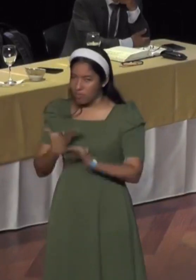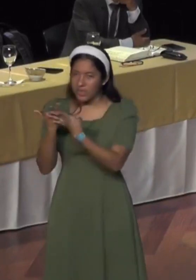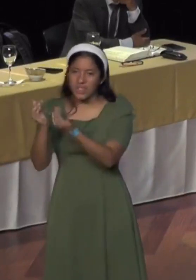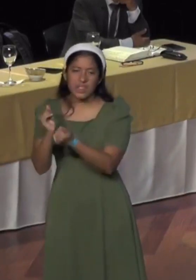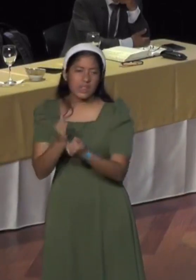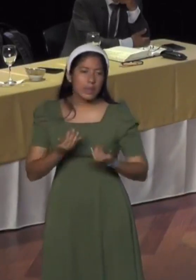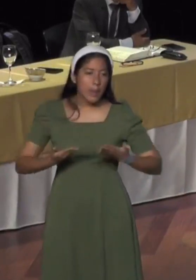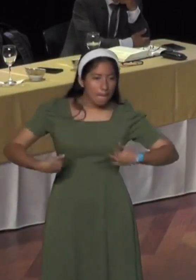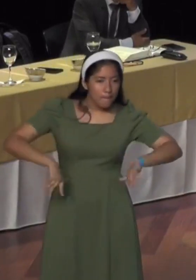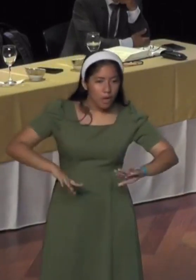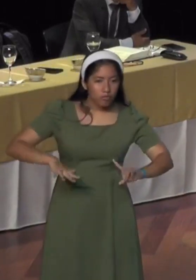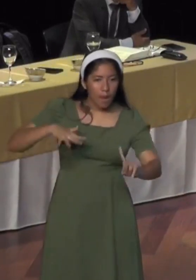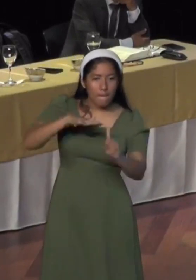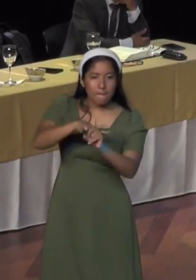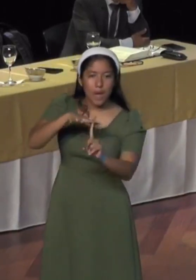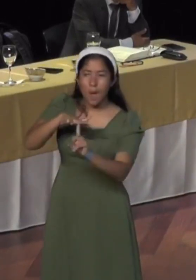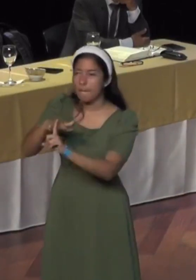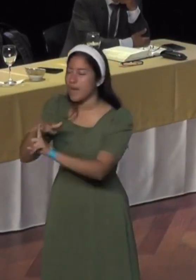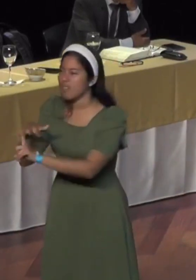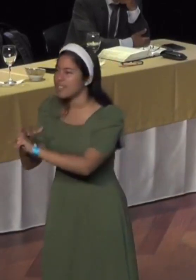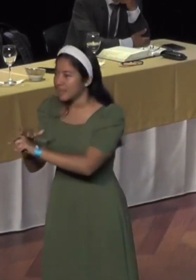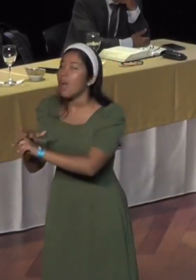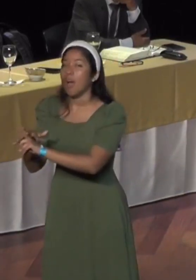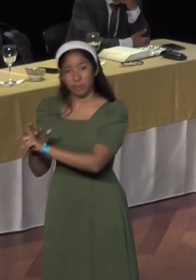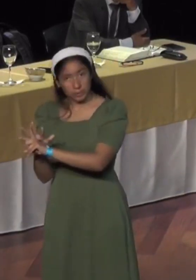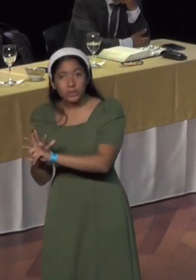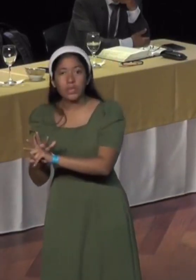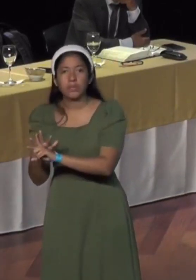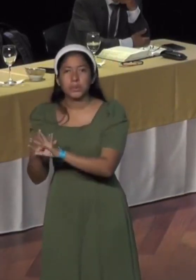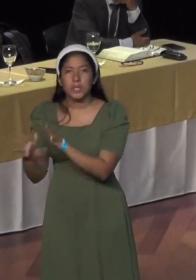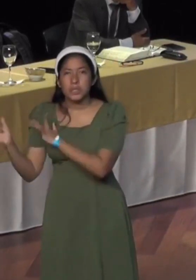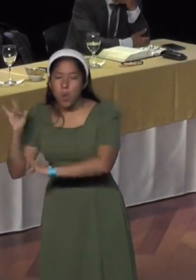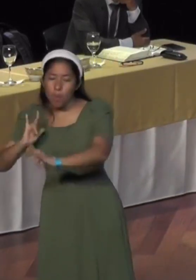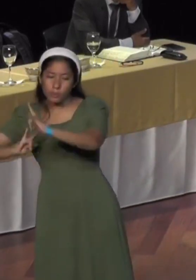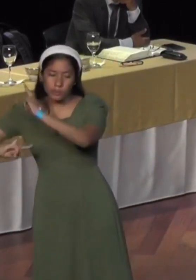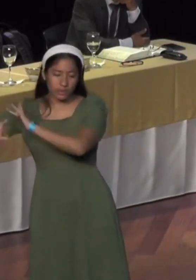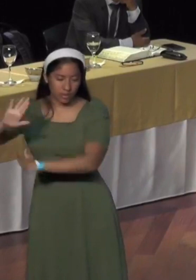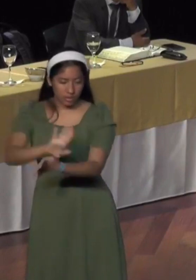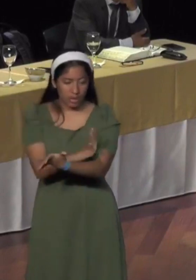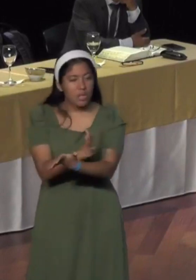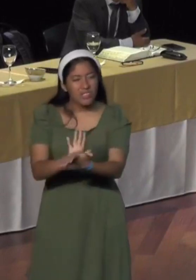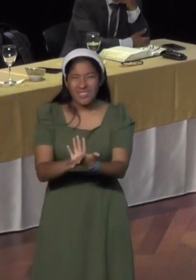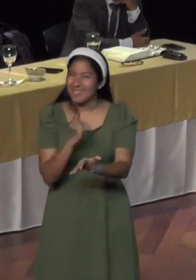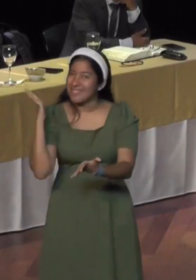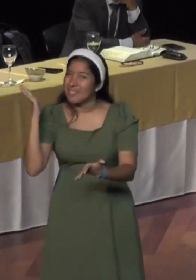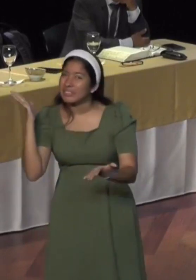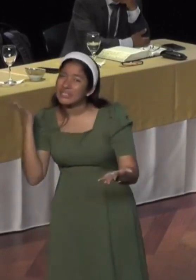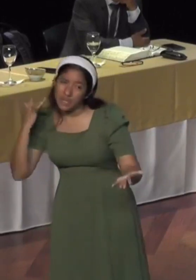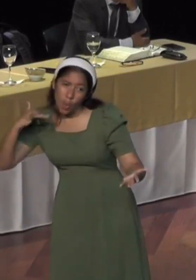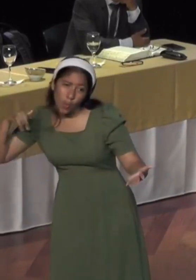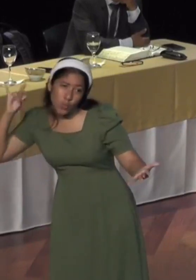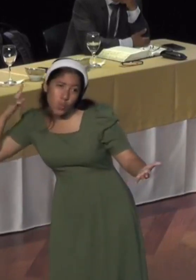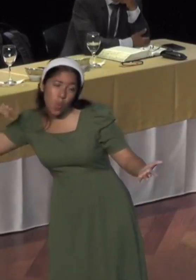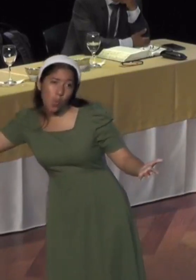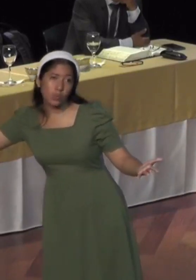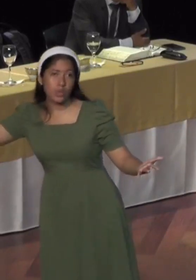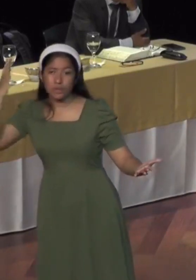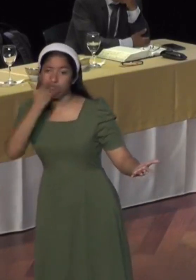iglesia. Ustedes escuchan canciones de gente que suenan bonito y todo, pero no tienen el Espíritu